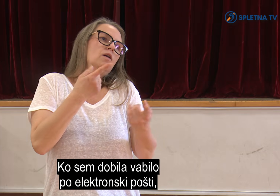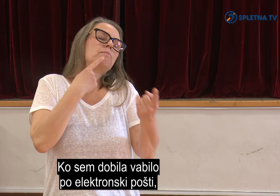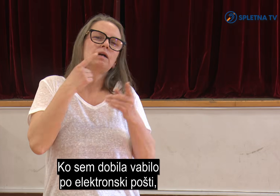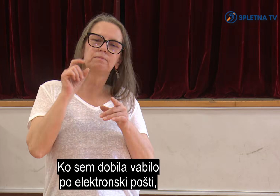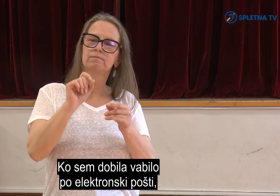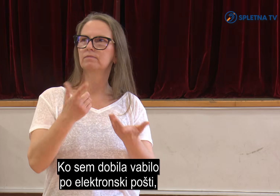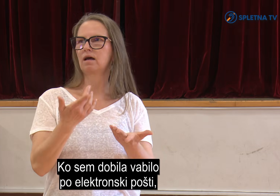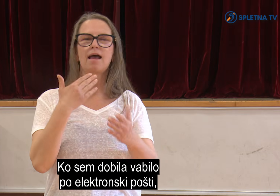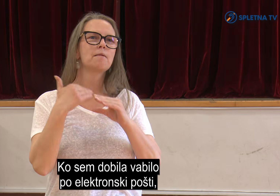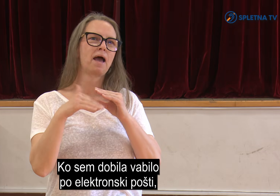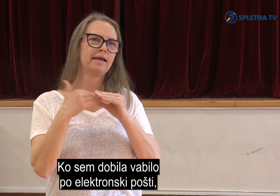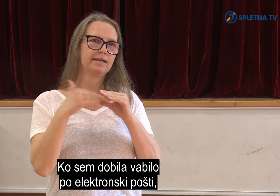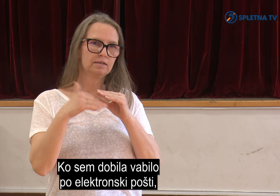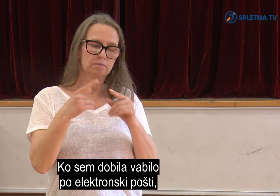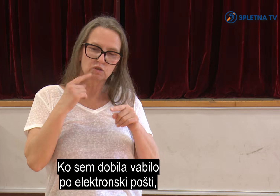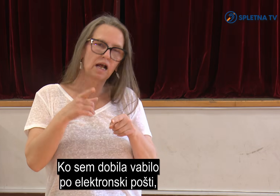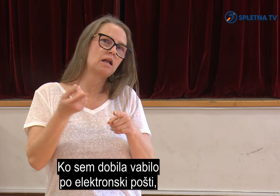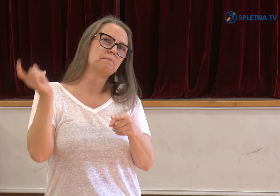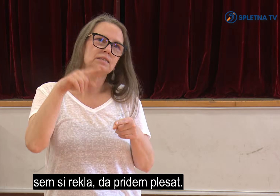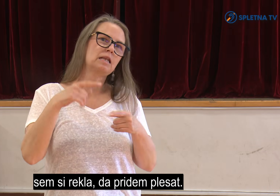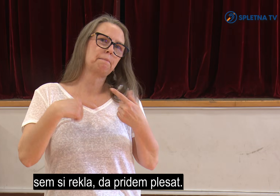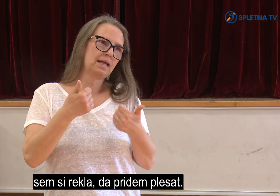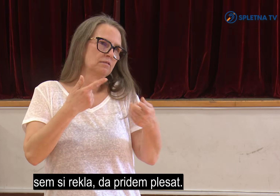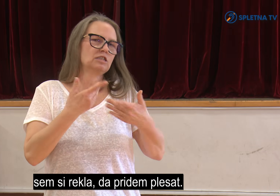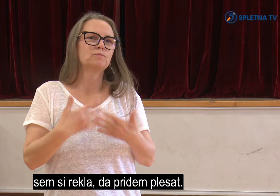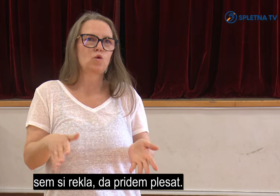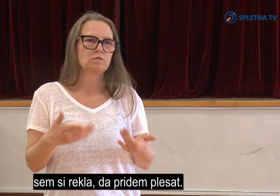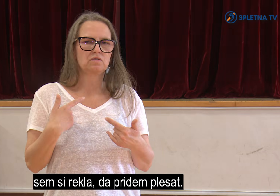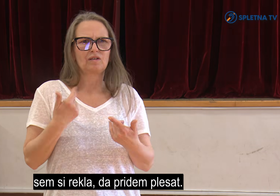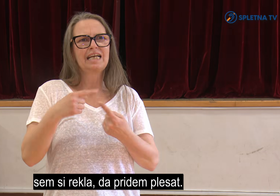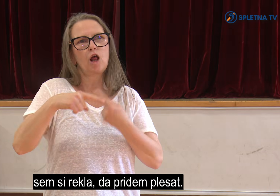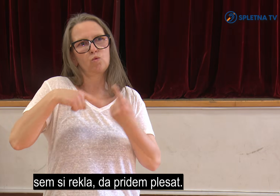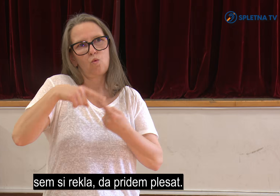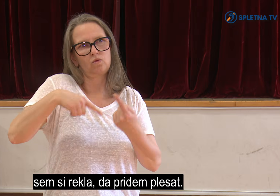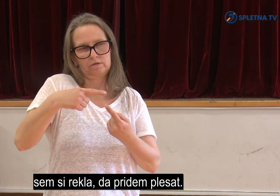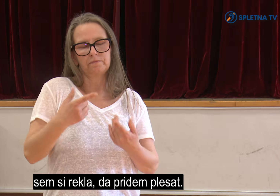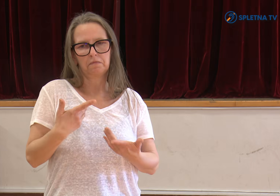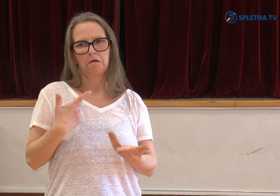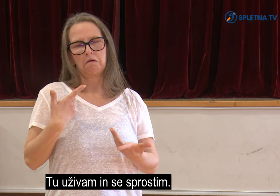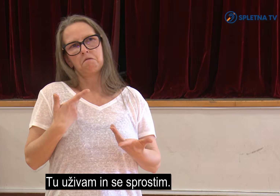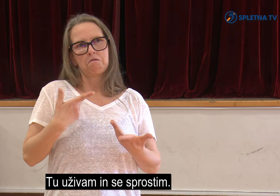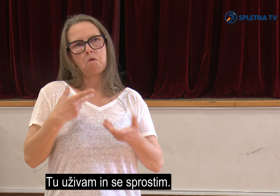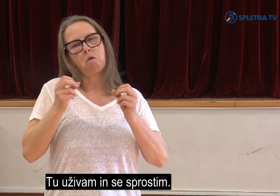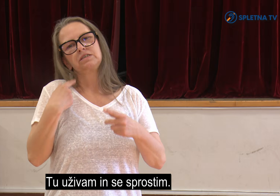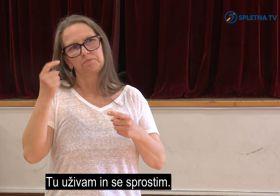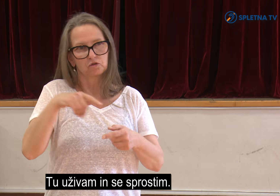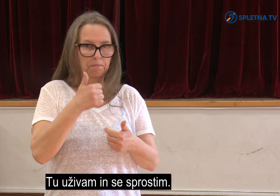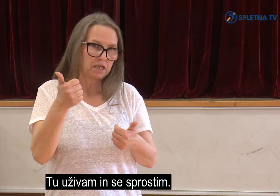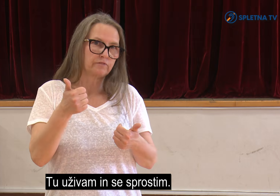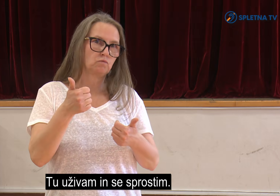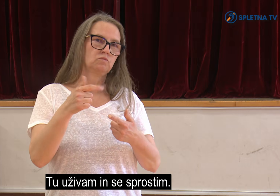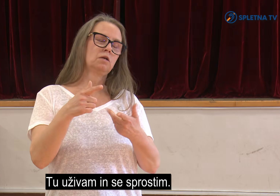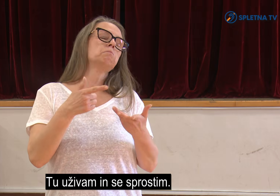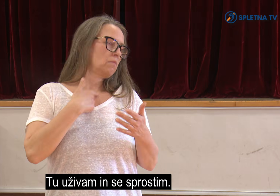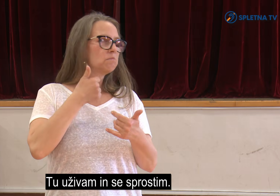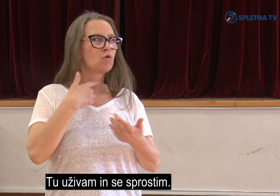Ko sem dobila vabilo po elektronski pošti, sem si rekla, da pridem plesat. Tu uživam in se sprostim.